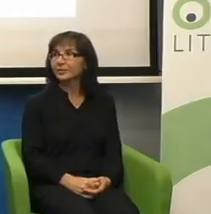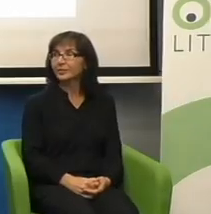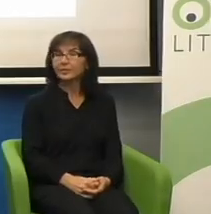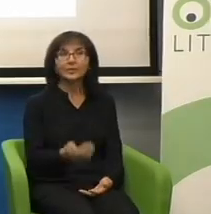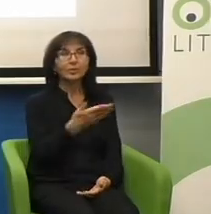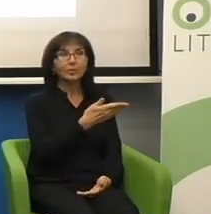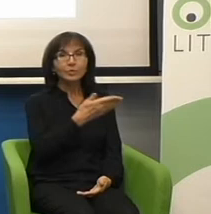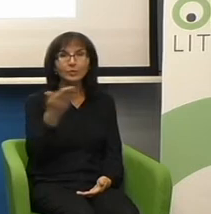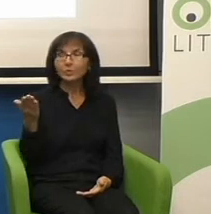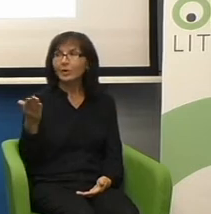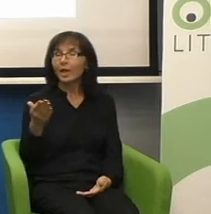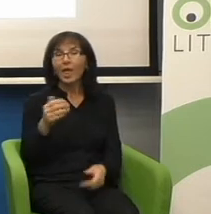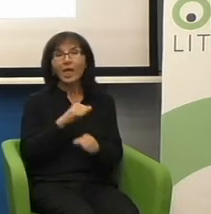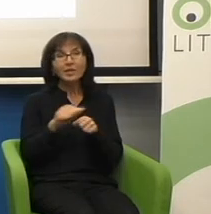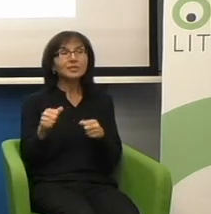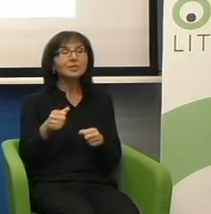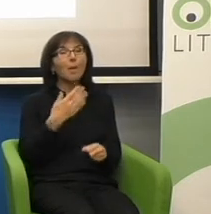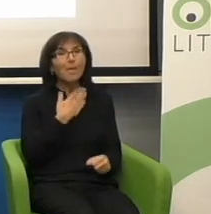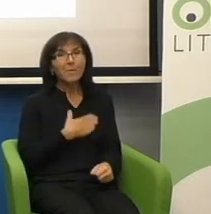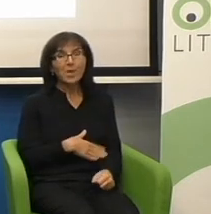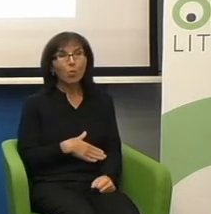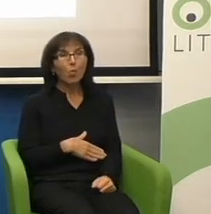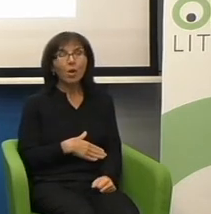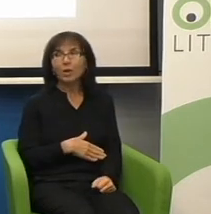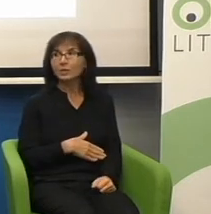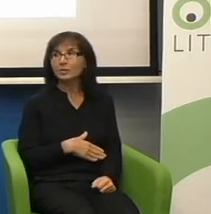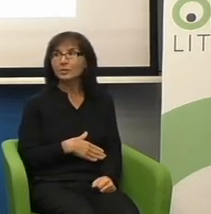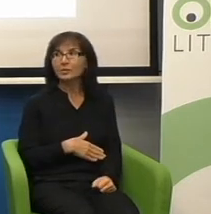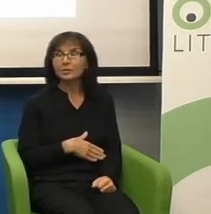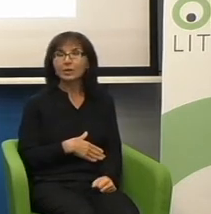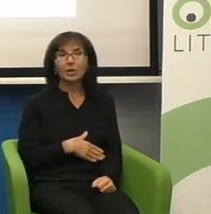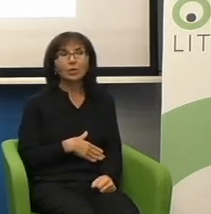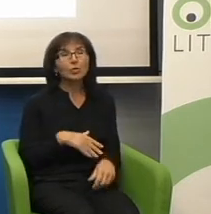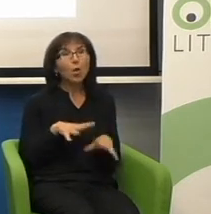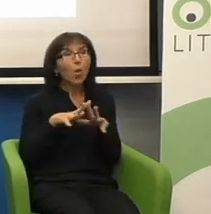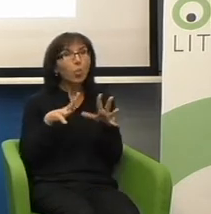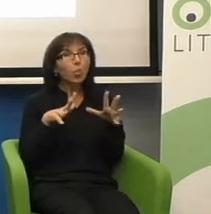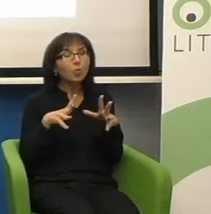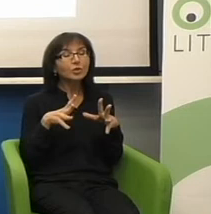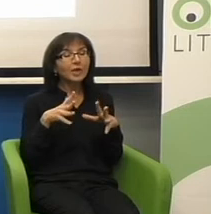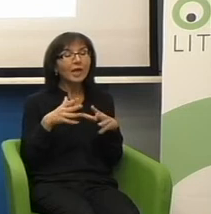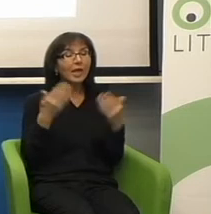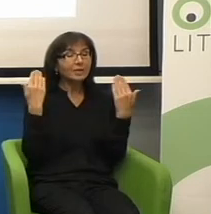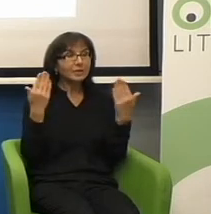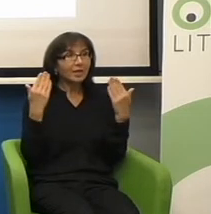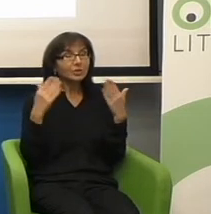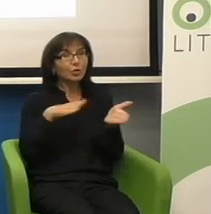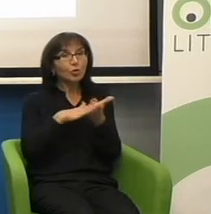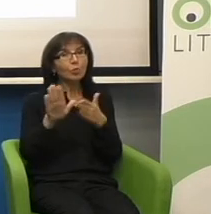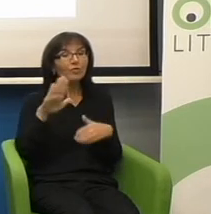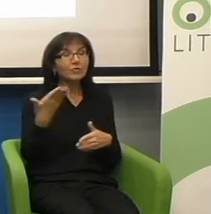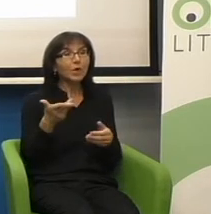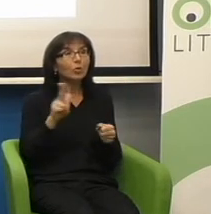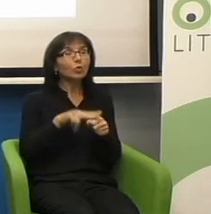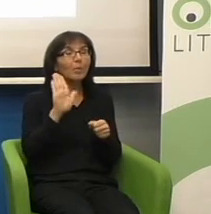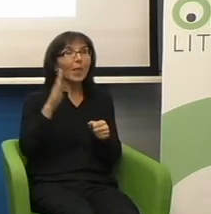Szanowni Państwo, jest mi szalenie miło i uznaję, że to jest ogromny zaszczyt rozpoczynać ten wspaniały festiwal, który mam nadzieję,